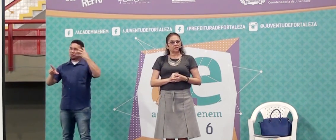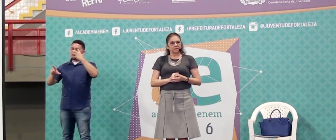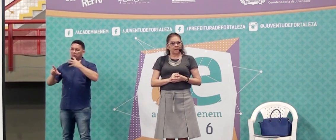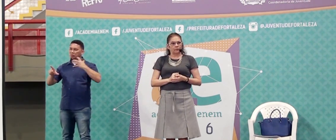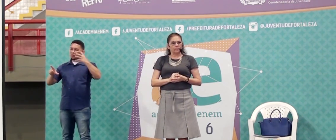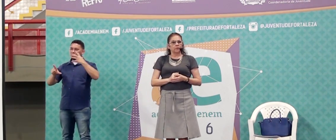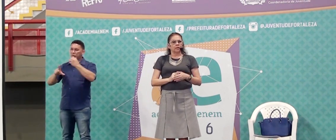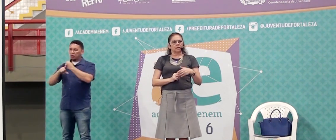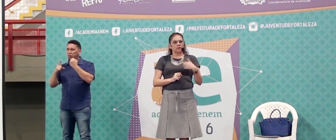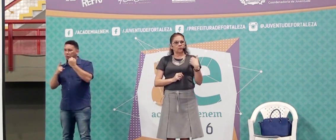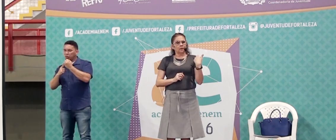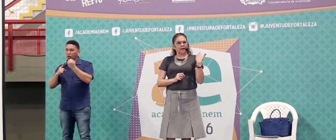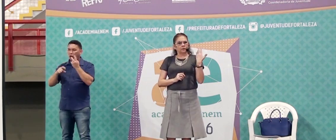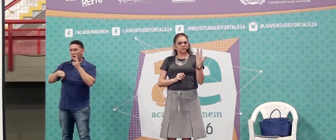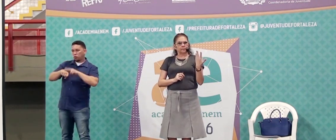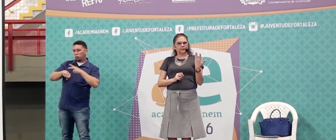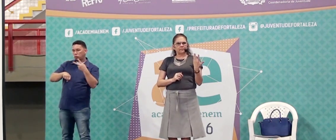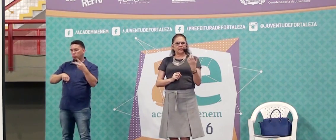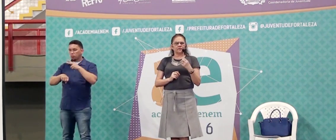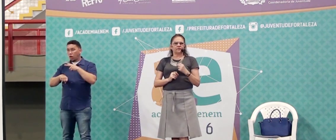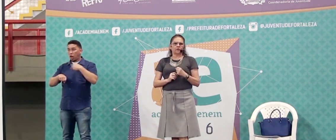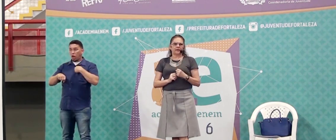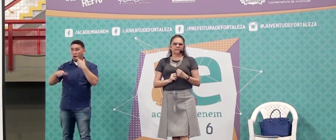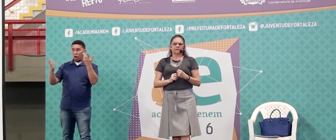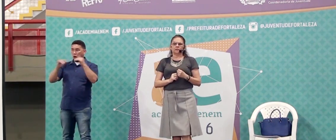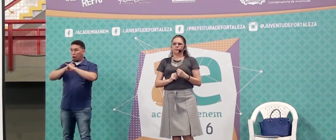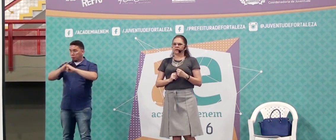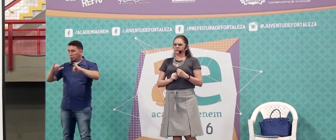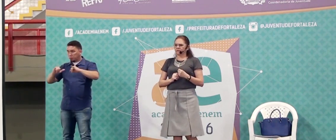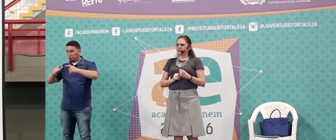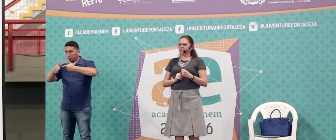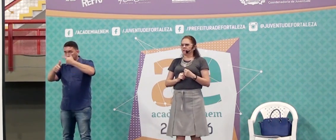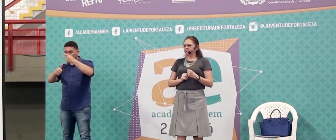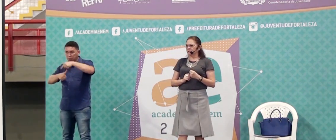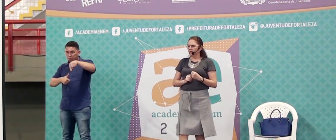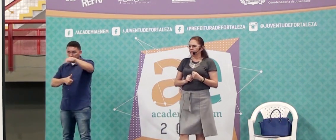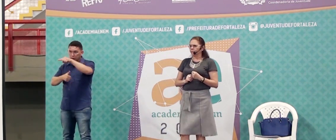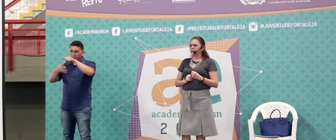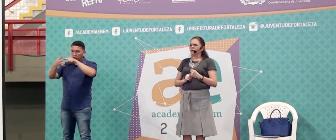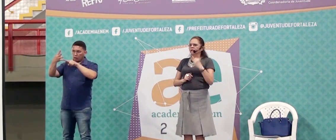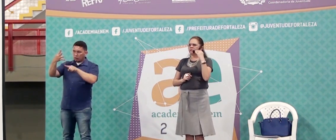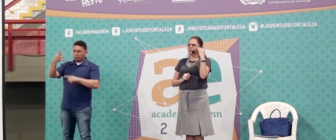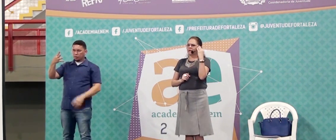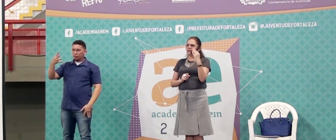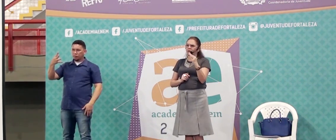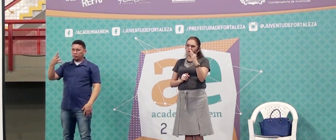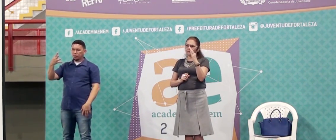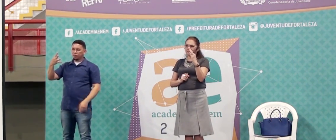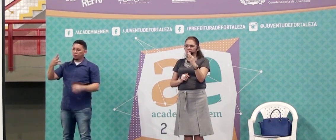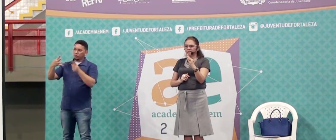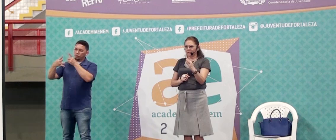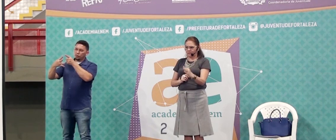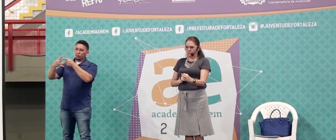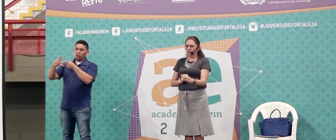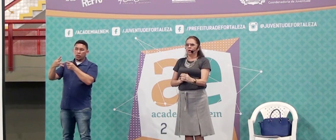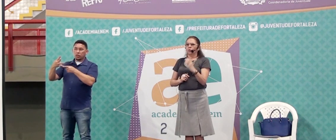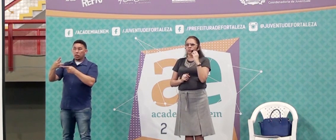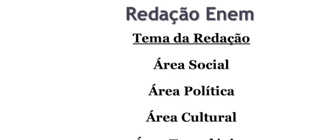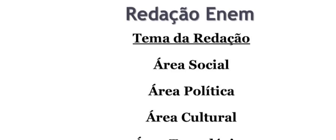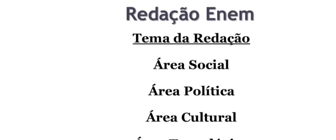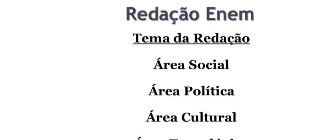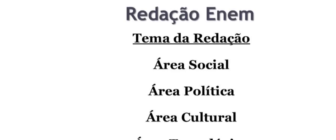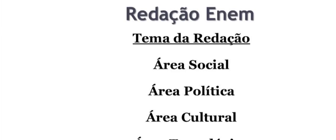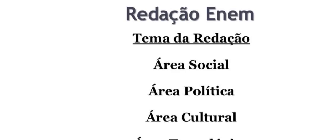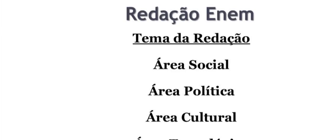o social. Então, a nossa primeira informação para vocês nesse ano, isso daqui é oficial.